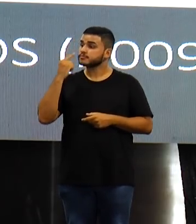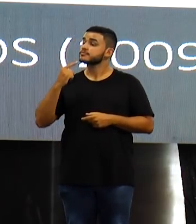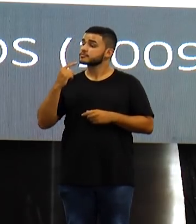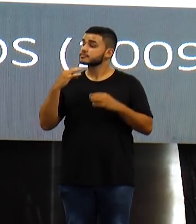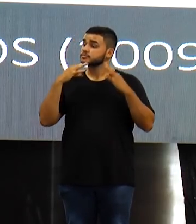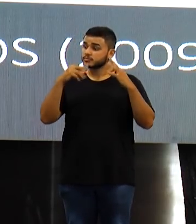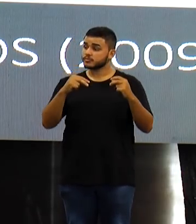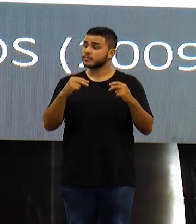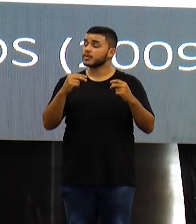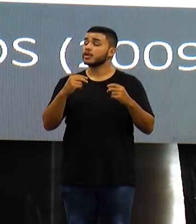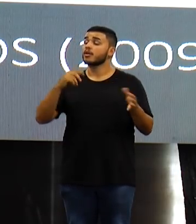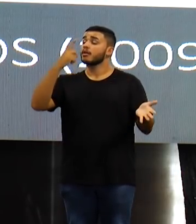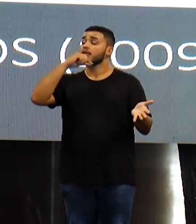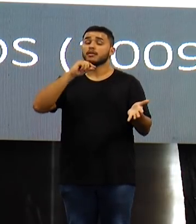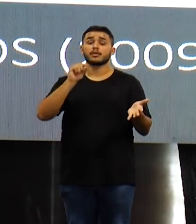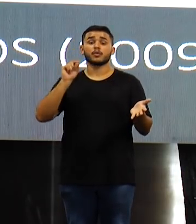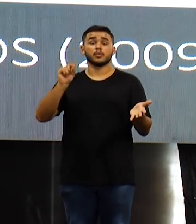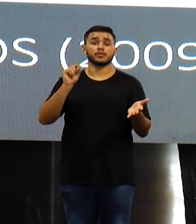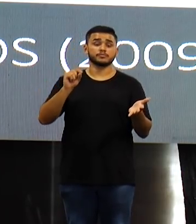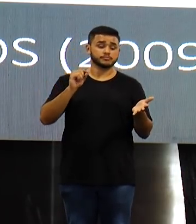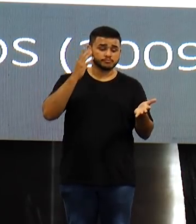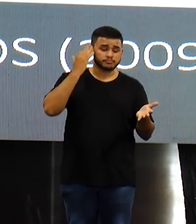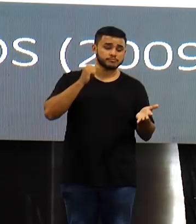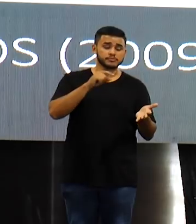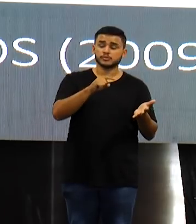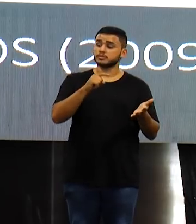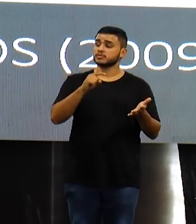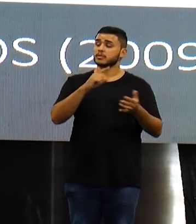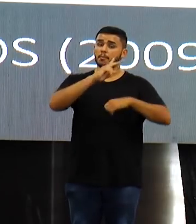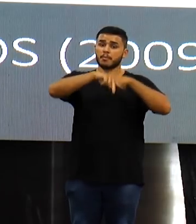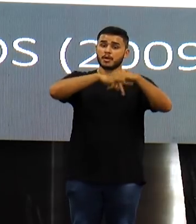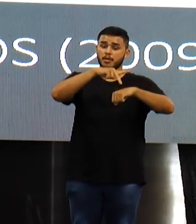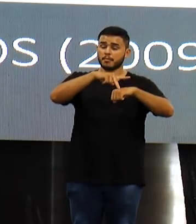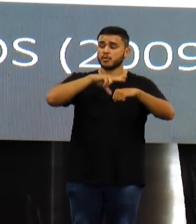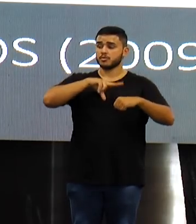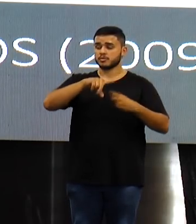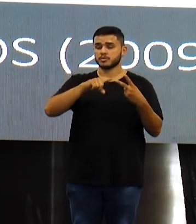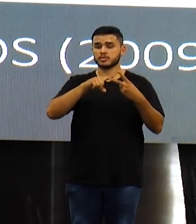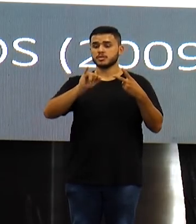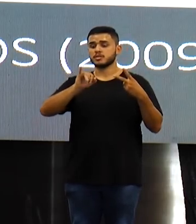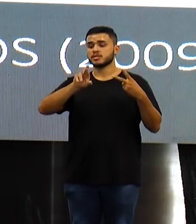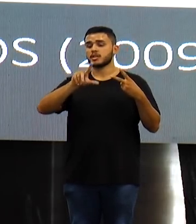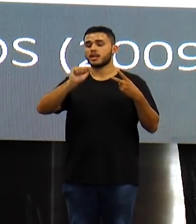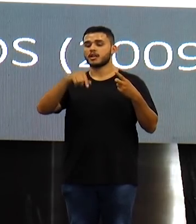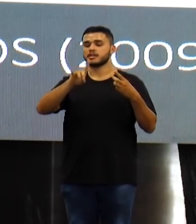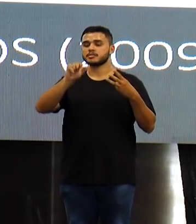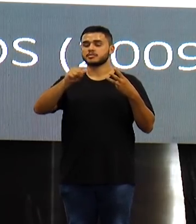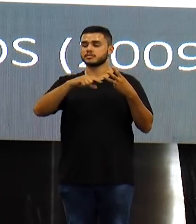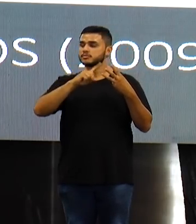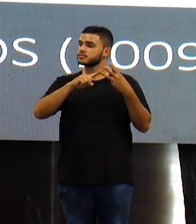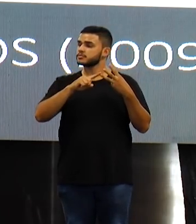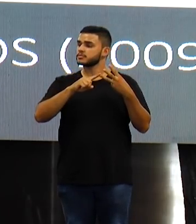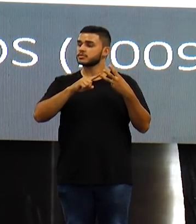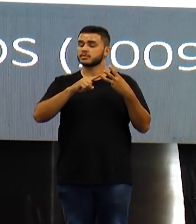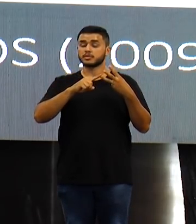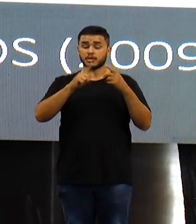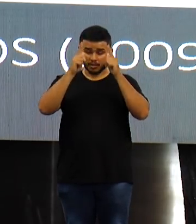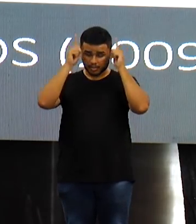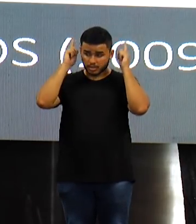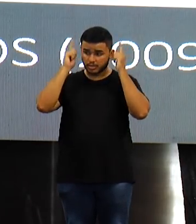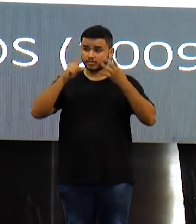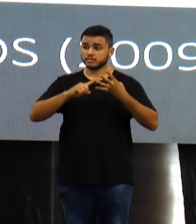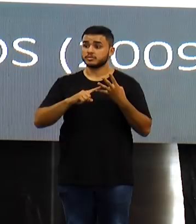porque o economista chamaria Portugal, Irlanda, Itália, Grécia e